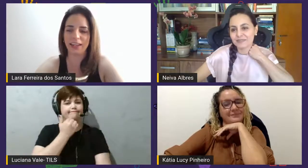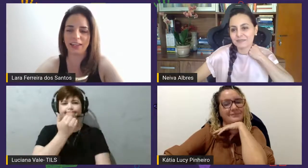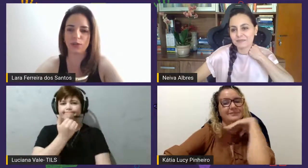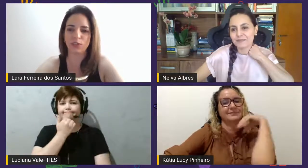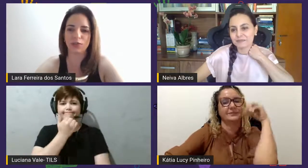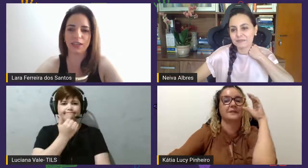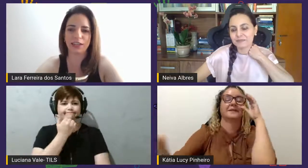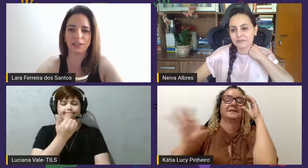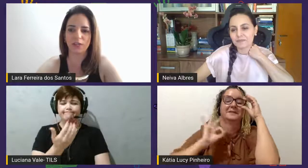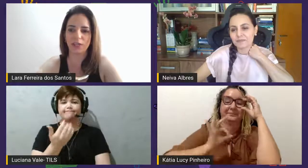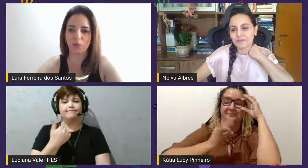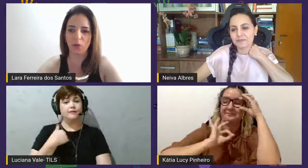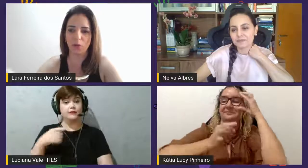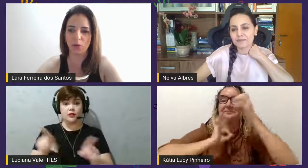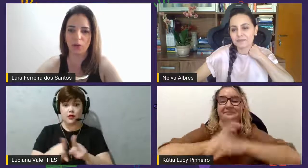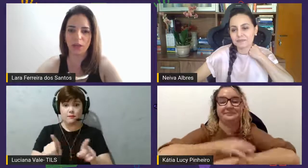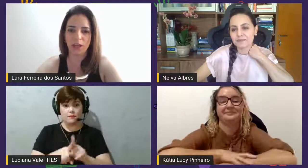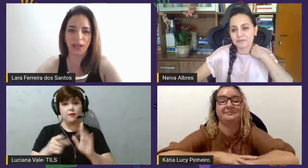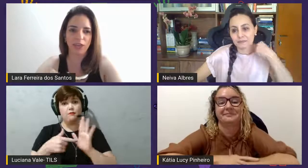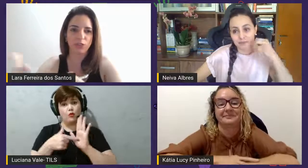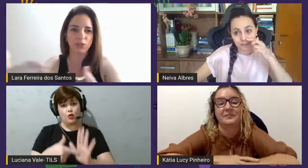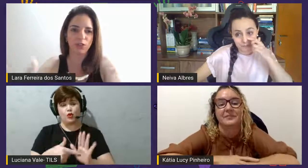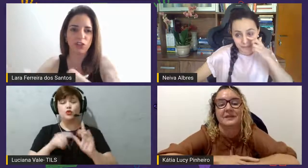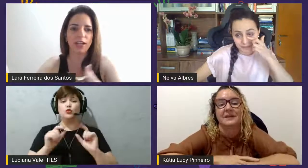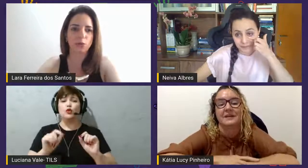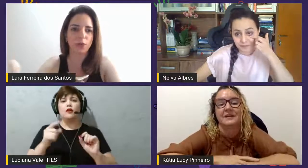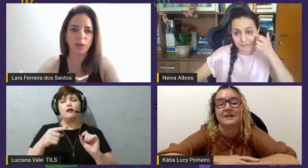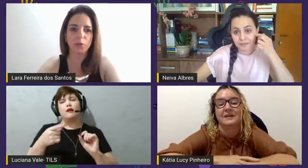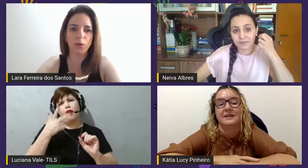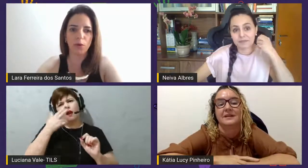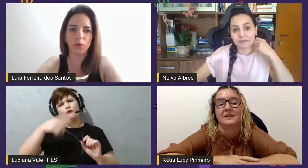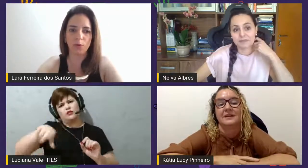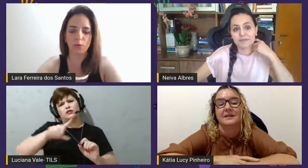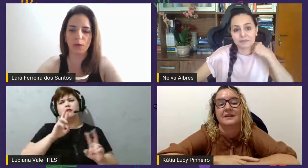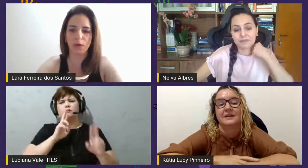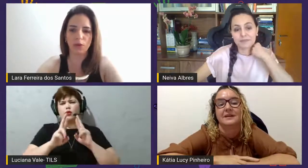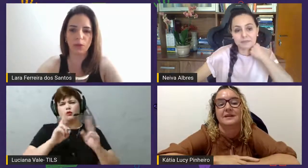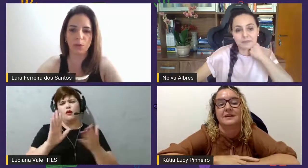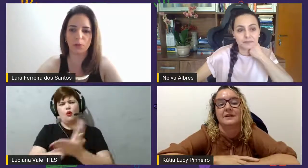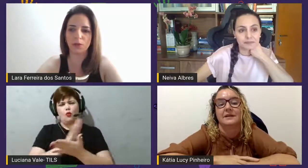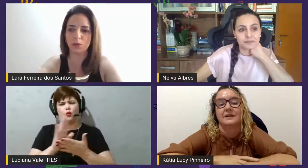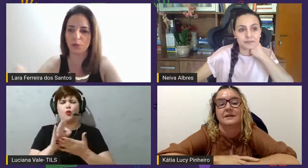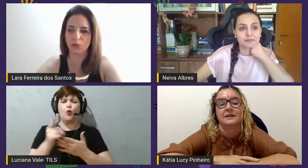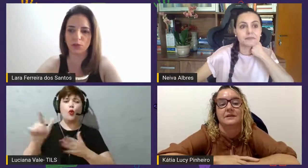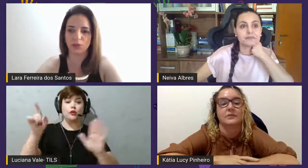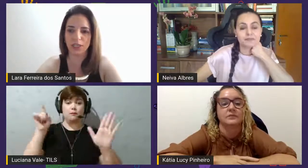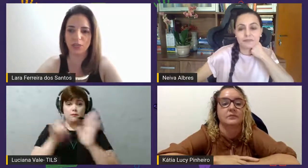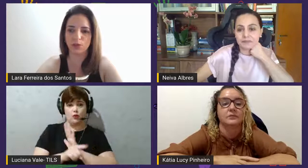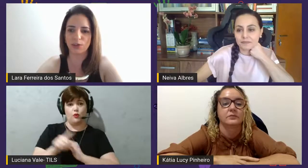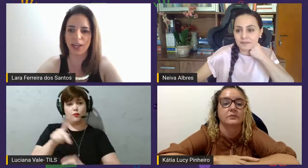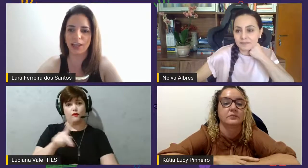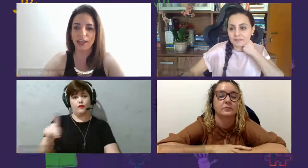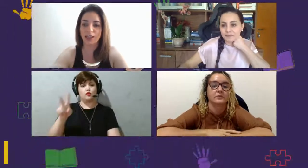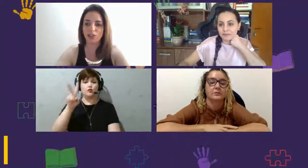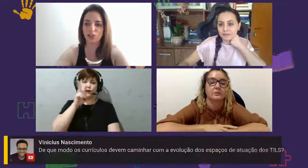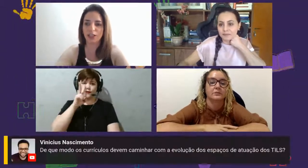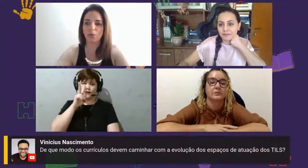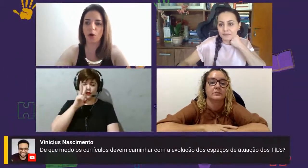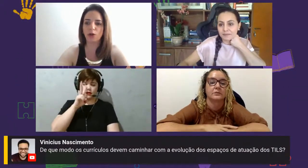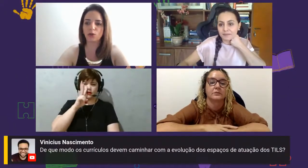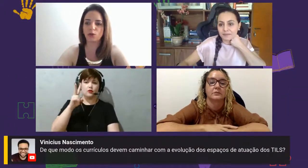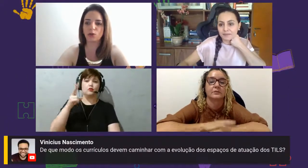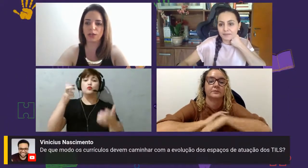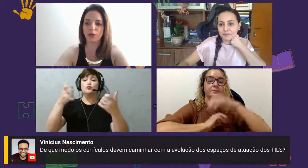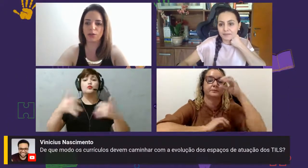né? Inclusive, trazendo aqui um pouco, acho que vocês já responderam um pouco uma outra pergunta do professor Vinícius, né? De